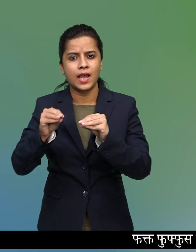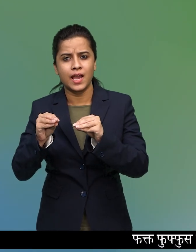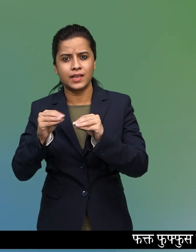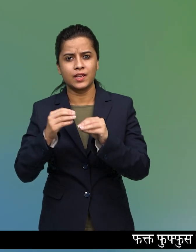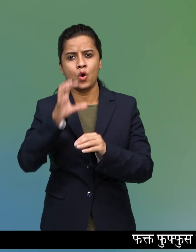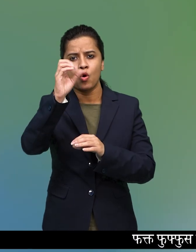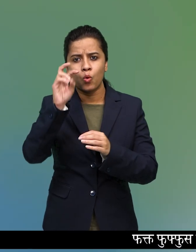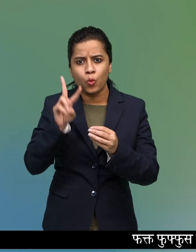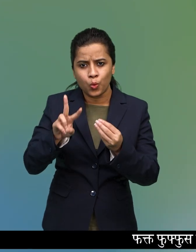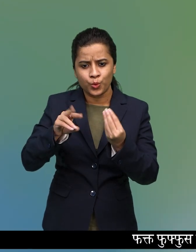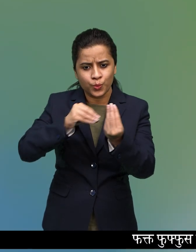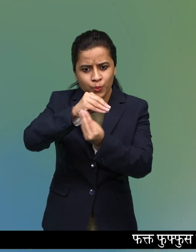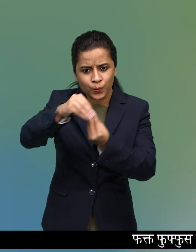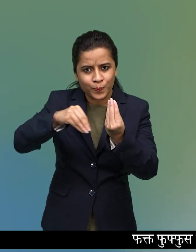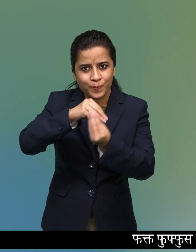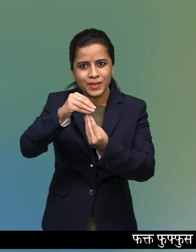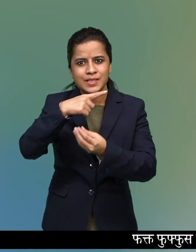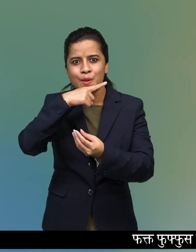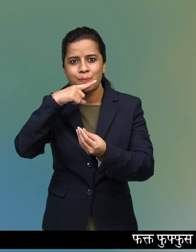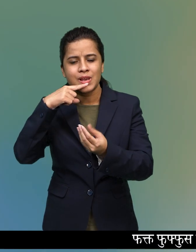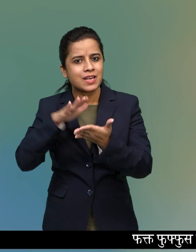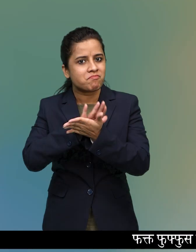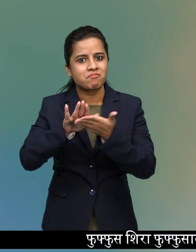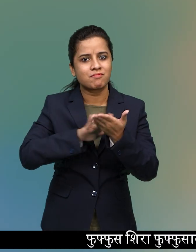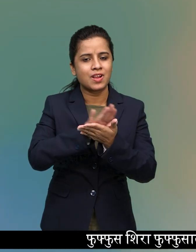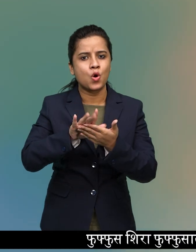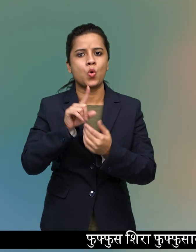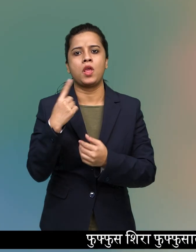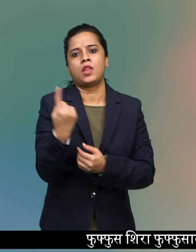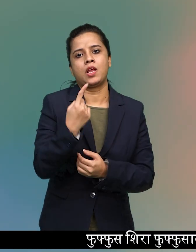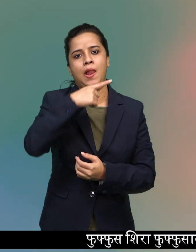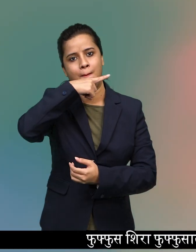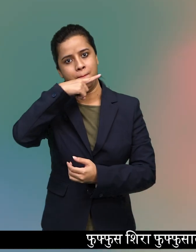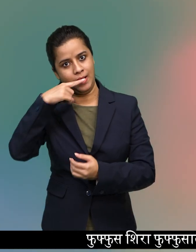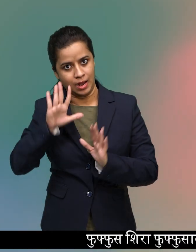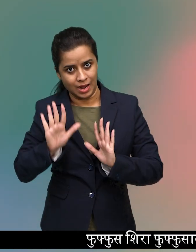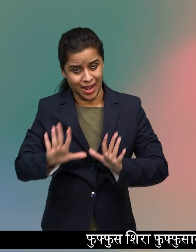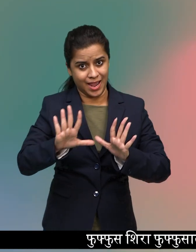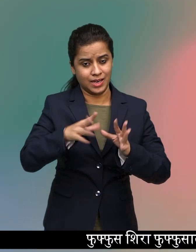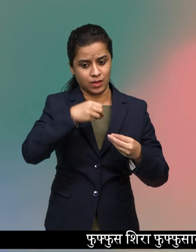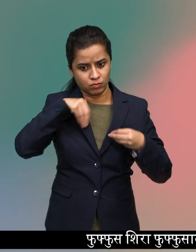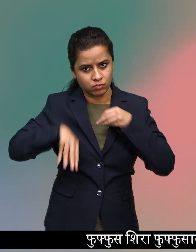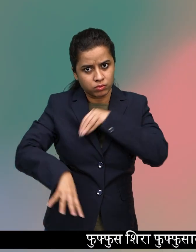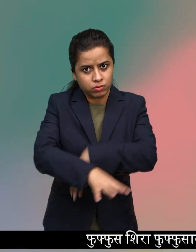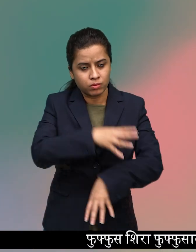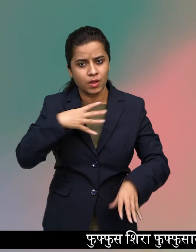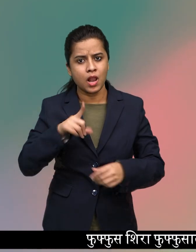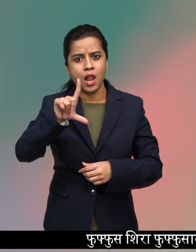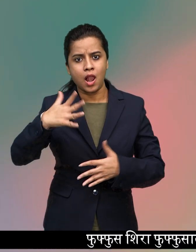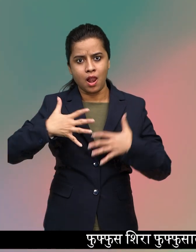फक्त फुफ्फुस, शिरा, पल्मिनरी वेन वगळता. फुफ्फुस शिरा फुफ्फुसातून हृदयाकडे ऑक्सिजनयुक्त रक्त